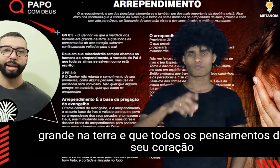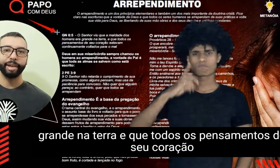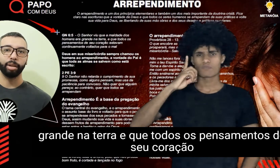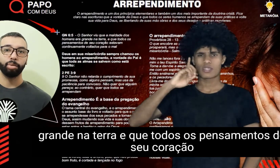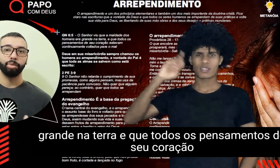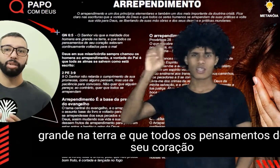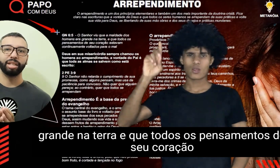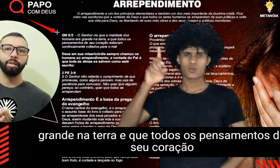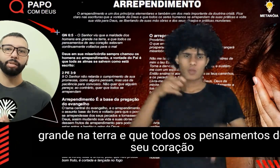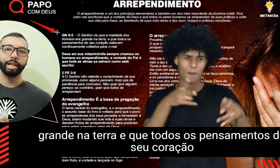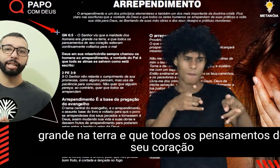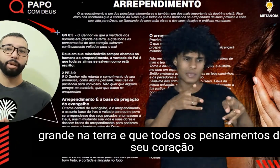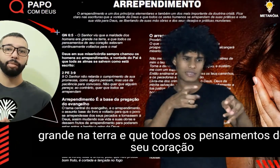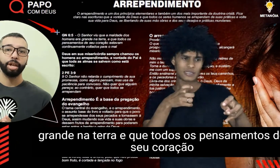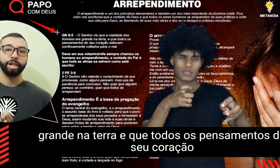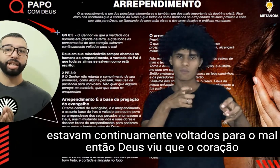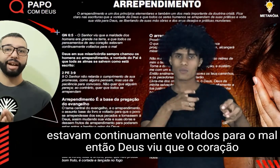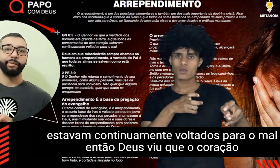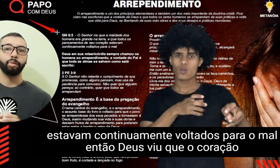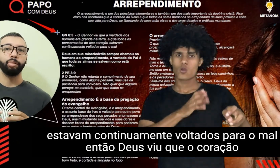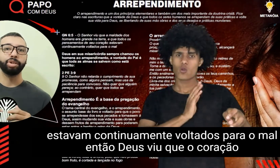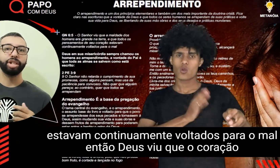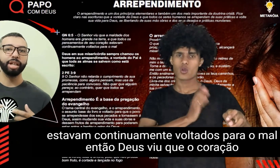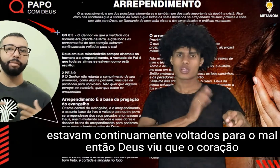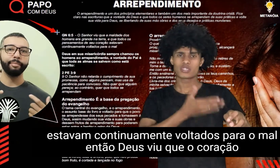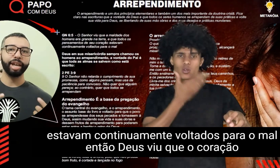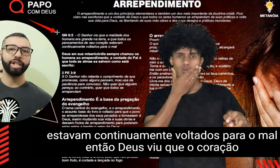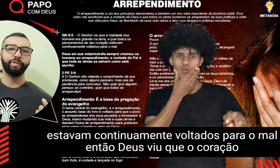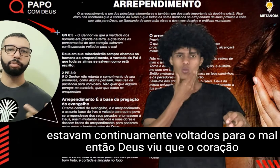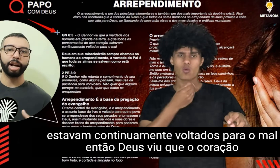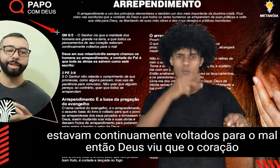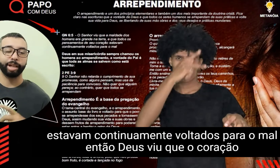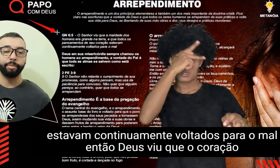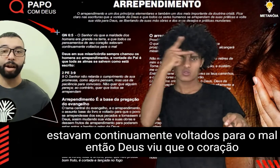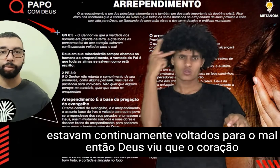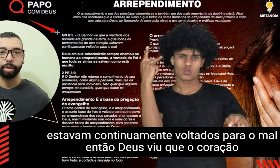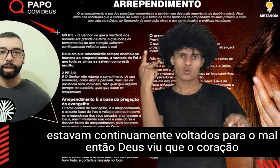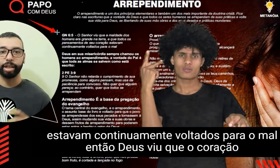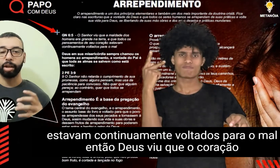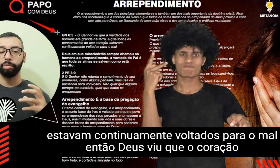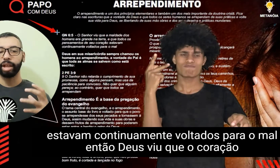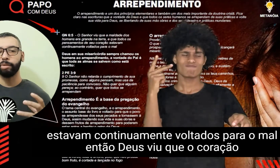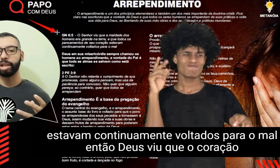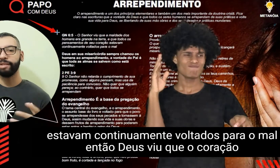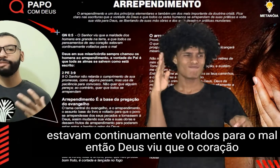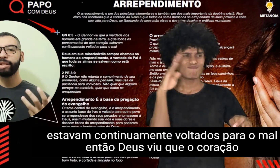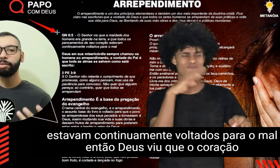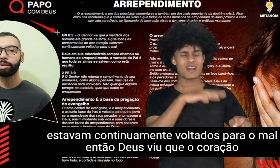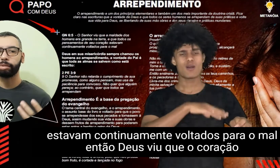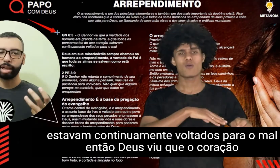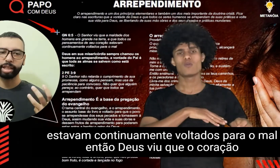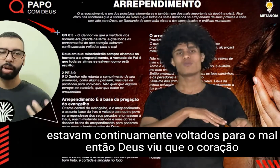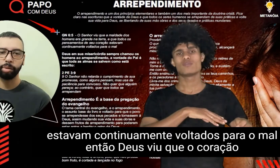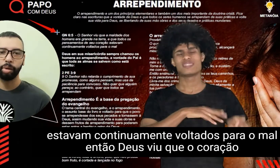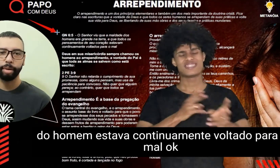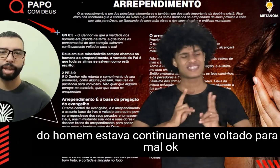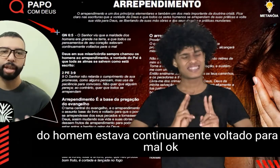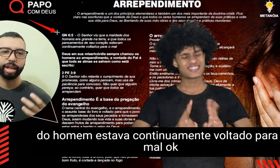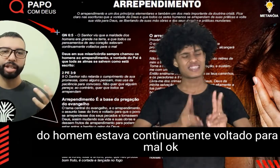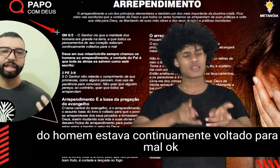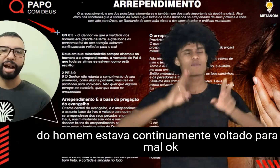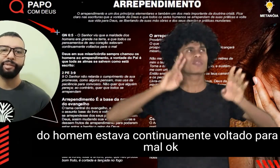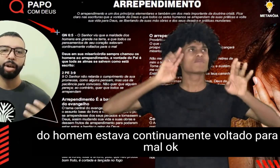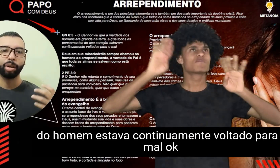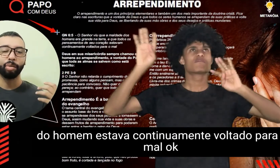os pensamentos do seu coração estavam continuamente voltados para o mal. Então Deus ele viu que o coração do